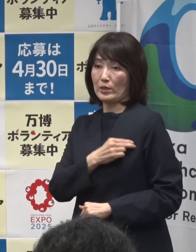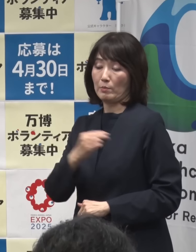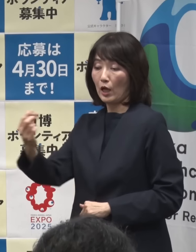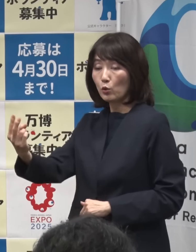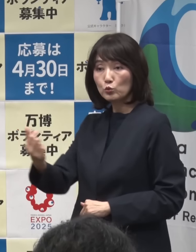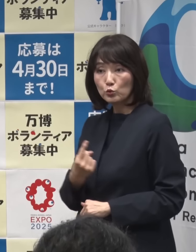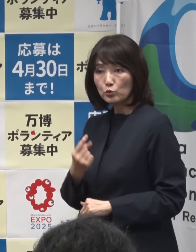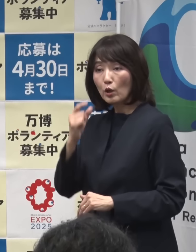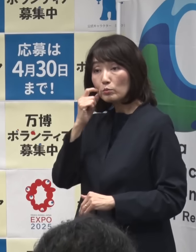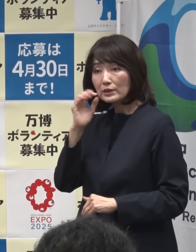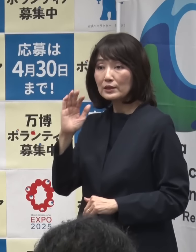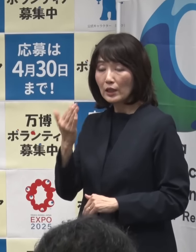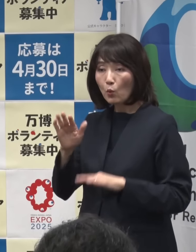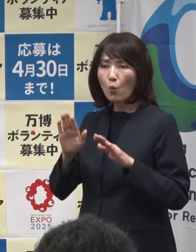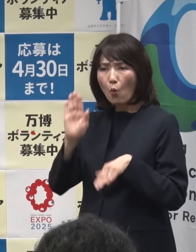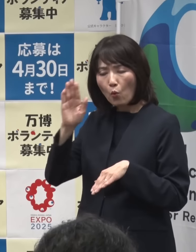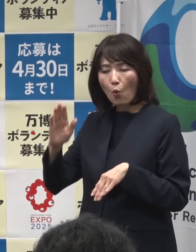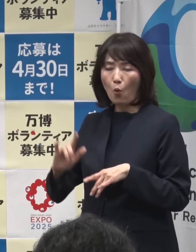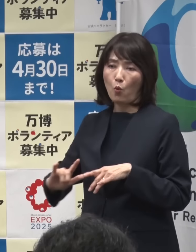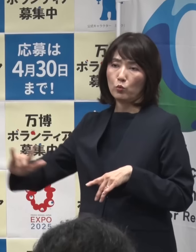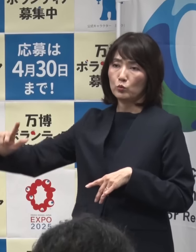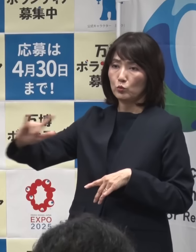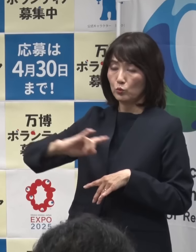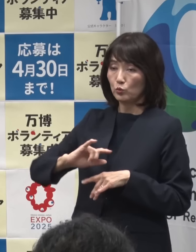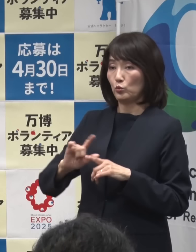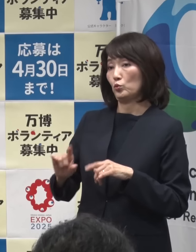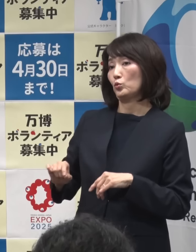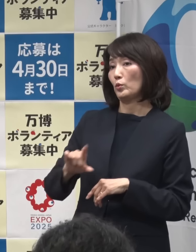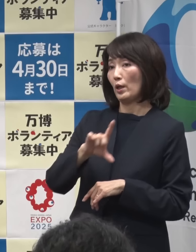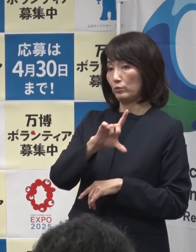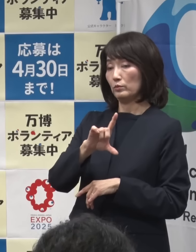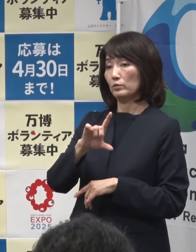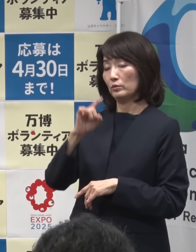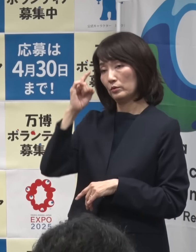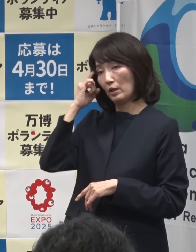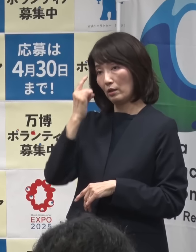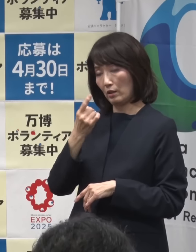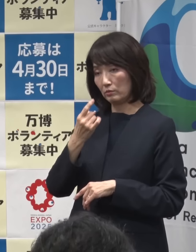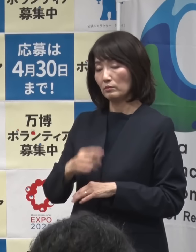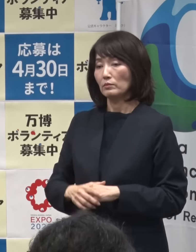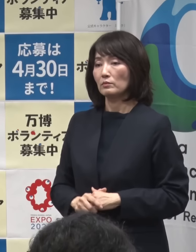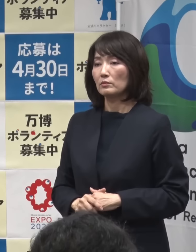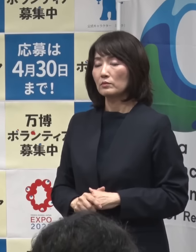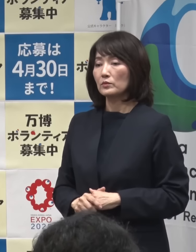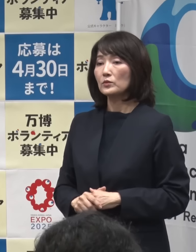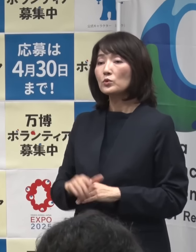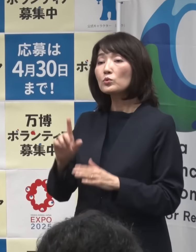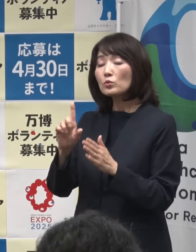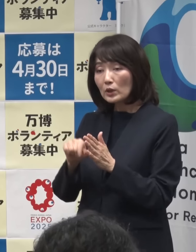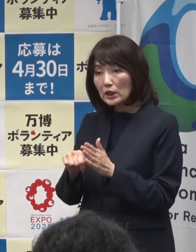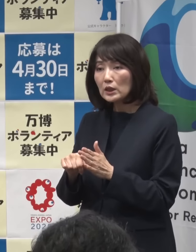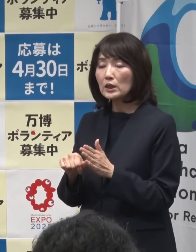けど、おそらくこれは今後さらに大きくなってくるというふうに僕は考えています。まあ、その時に